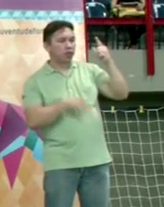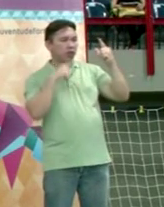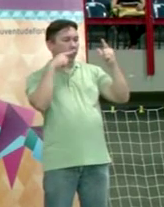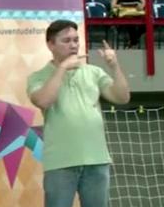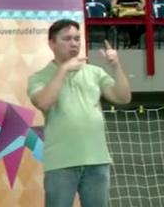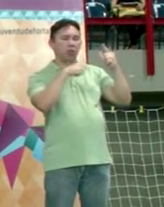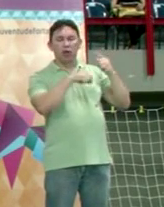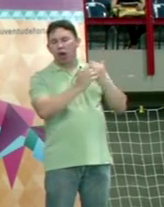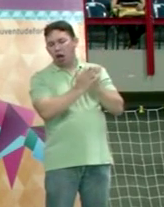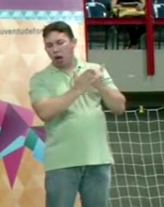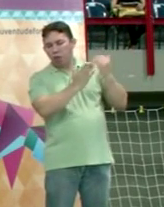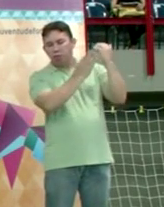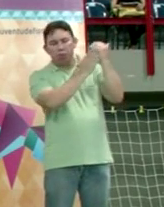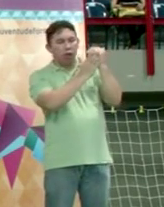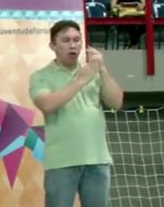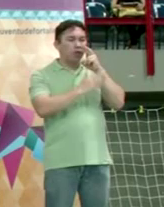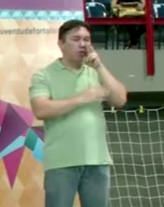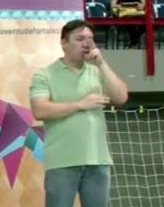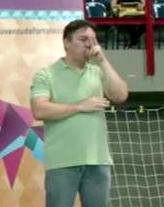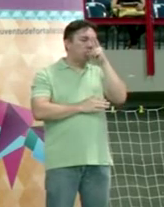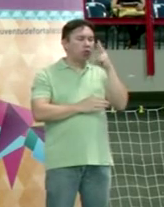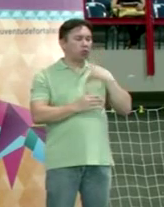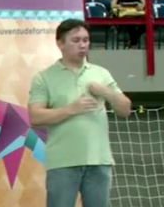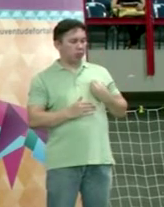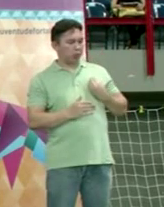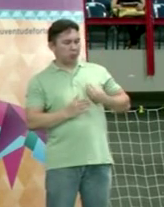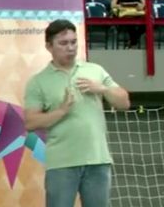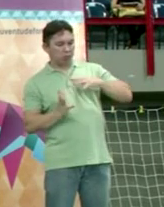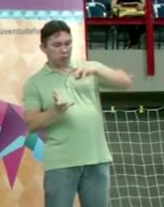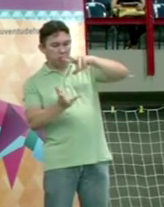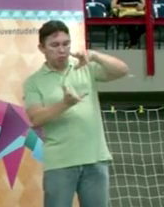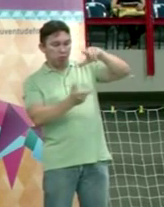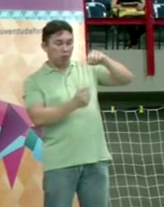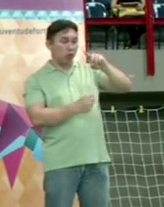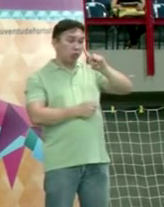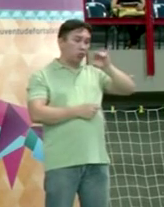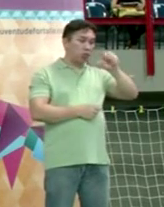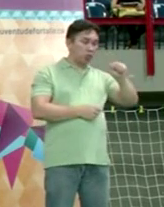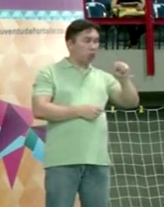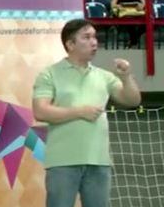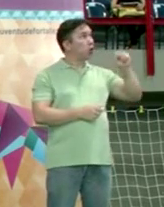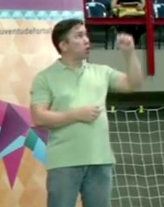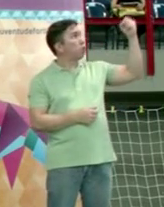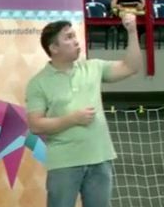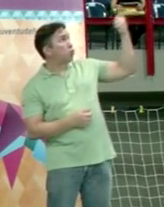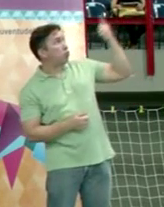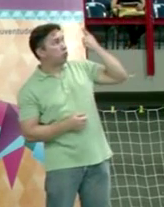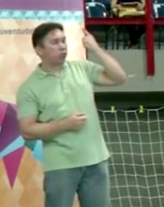a maior fonte de energia mundial. Num dia ensolarado, por exemplo,